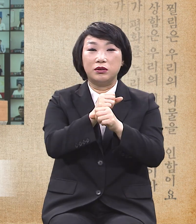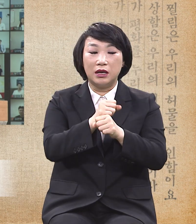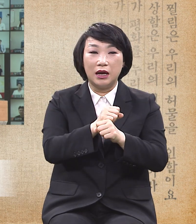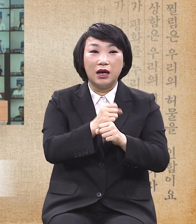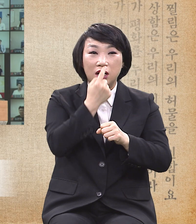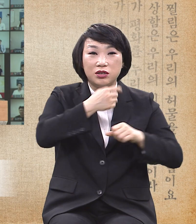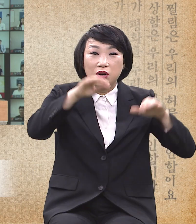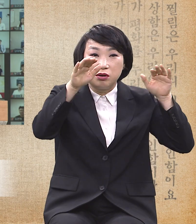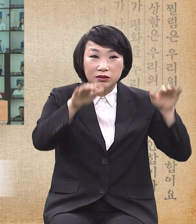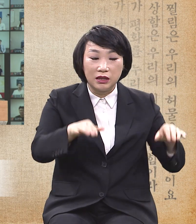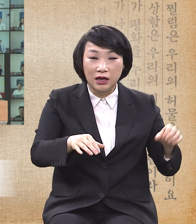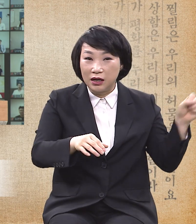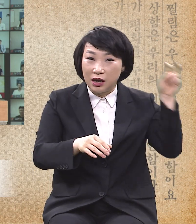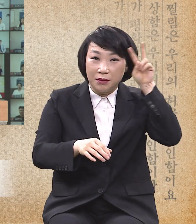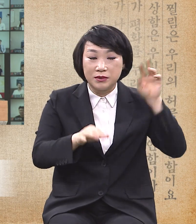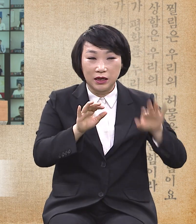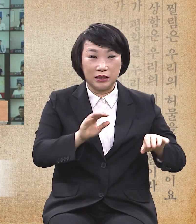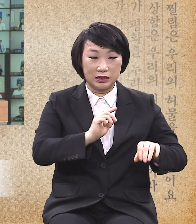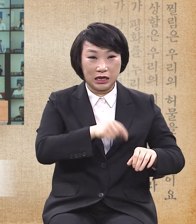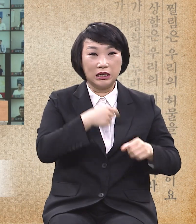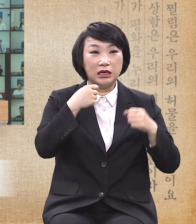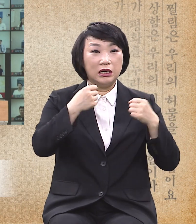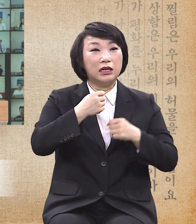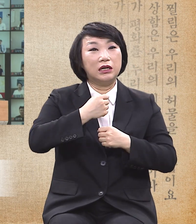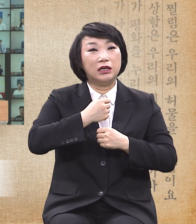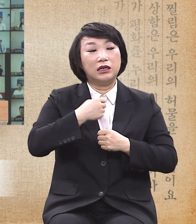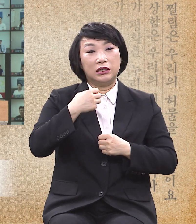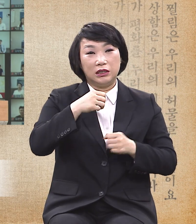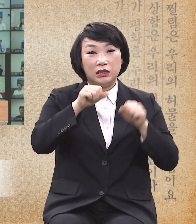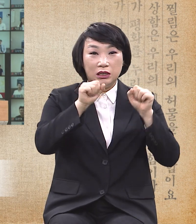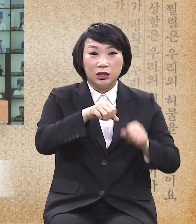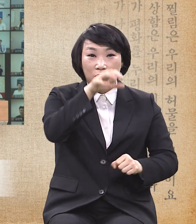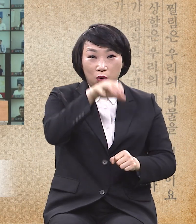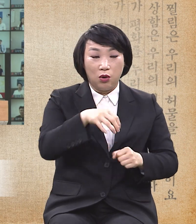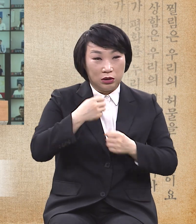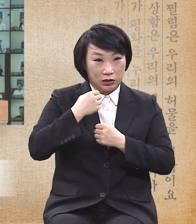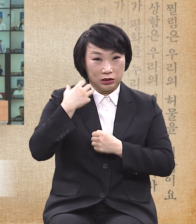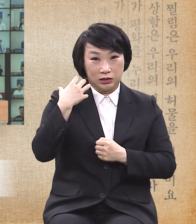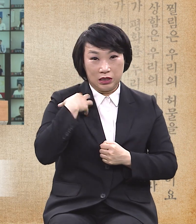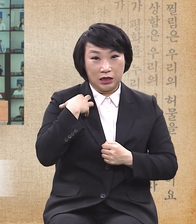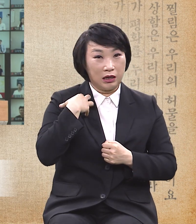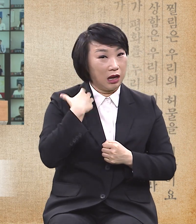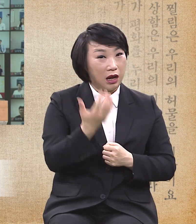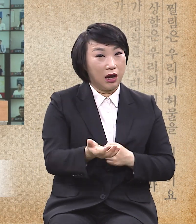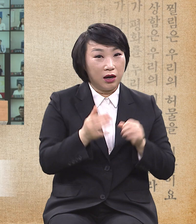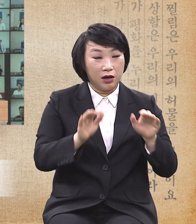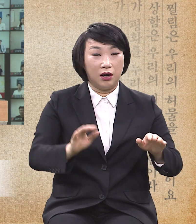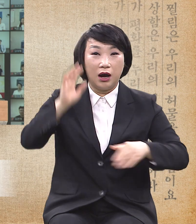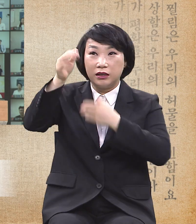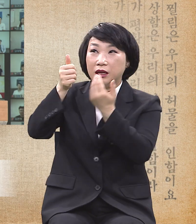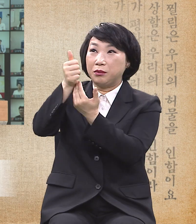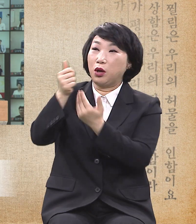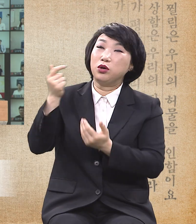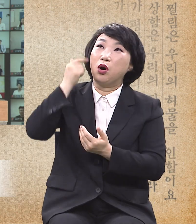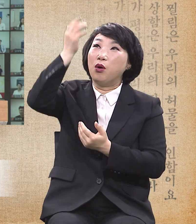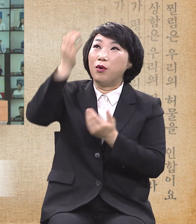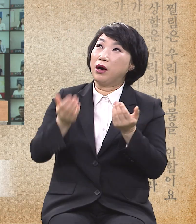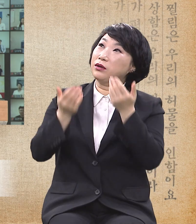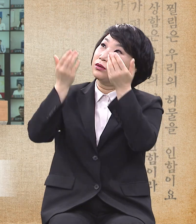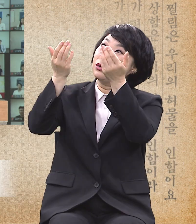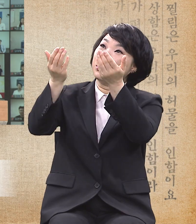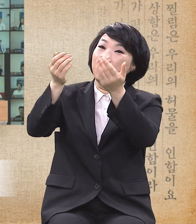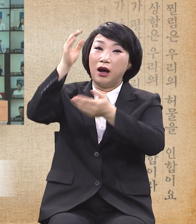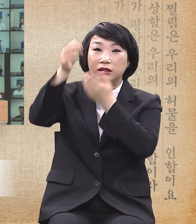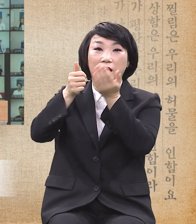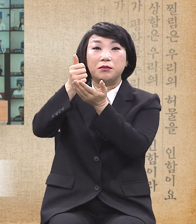천사가 갑자기 자기 지위를 지키지 아니하고 하나님께 영광 돌리고